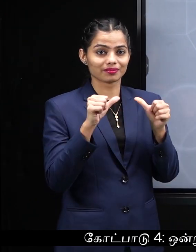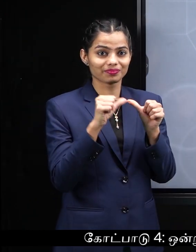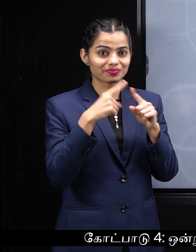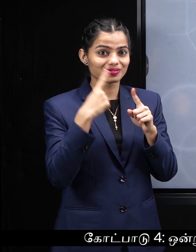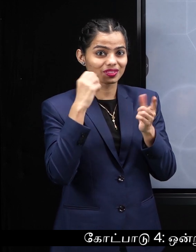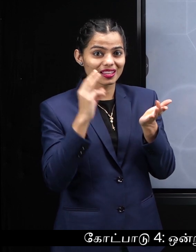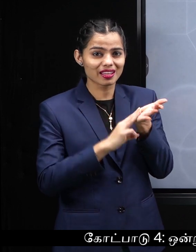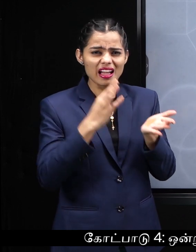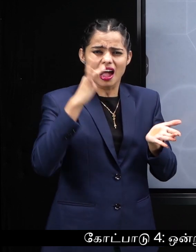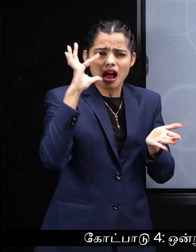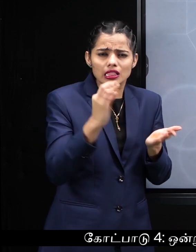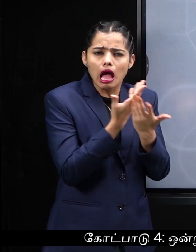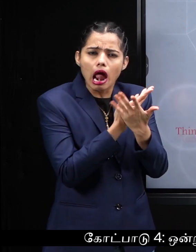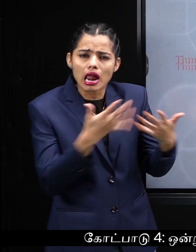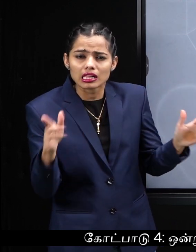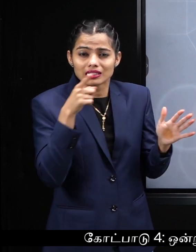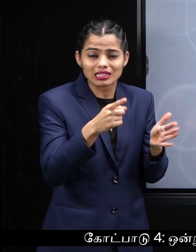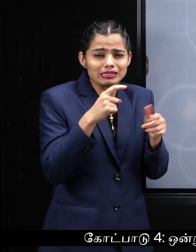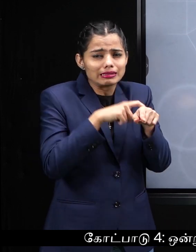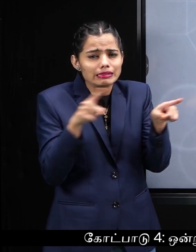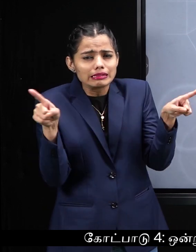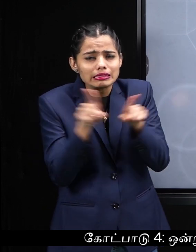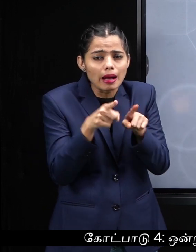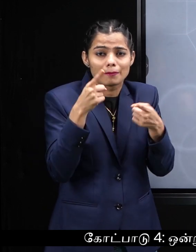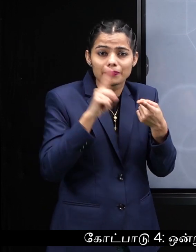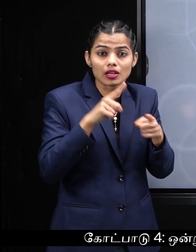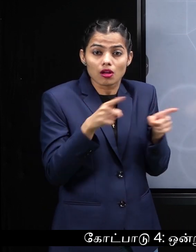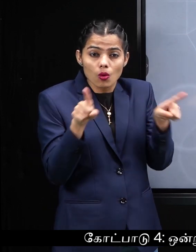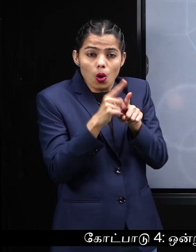கோட்பாடு 4. ஒன்றுடன் ஒன்று ஒத்துப்போகும் விஷயங்கள் ஒன்றுக்கொன்று சமம்.